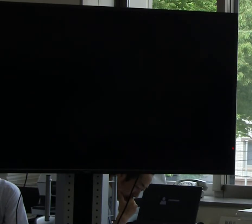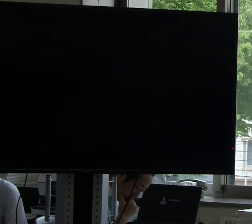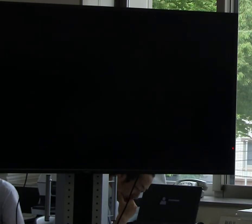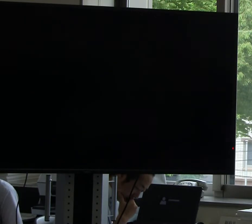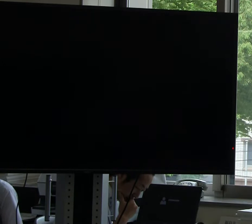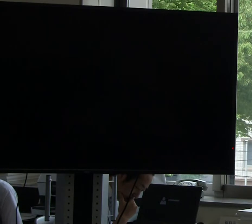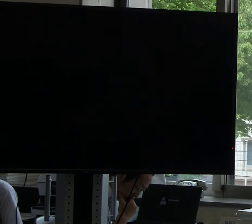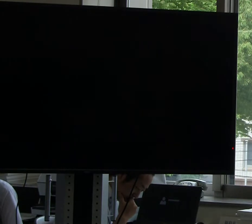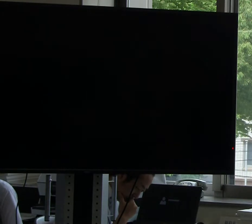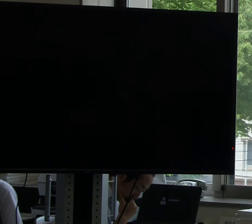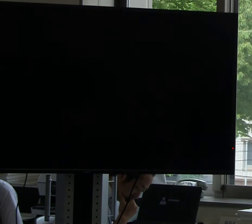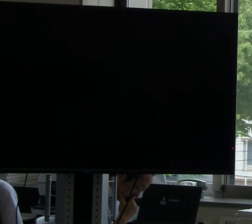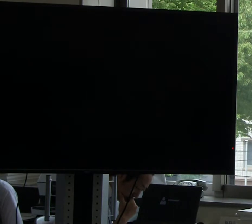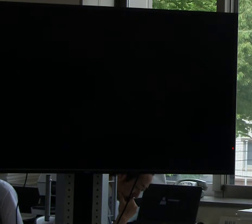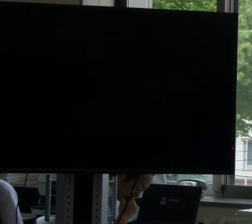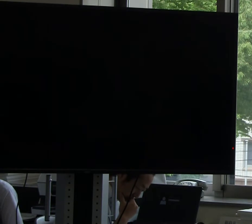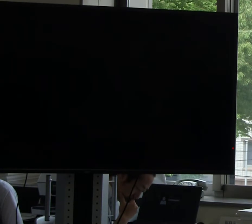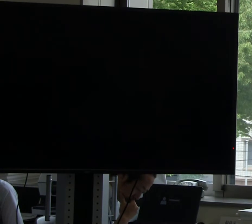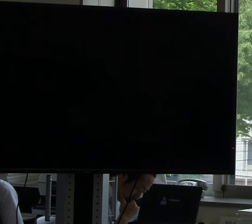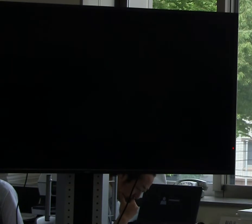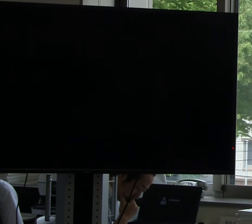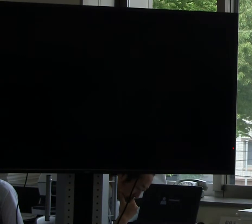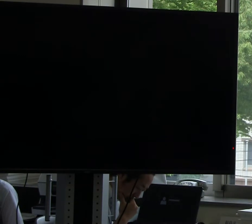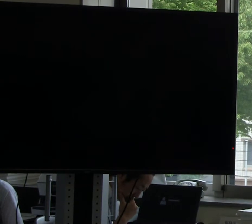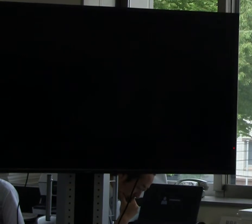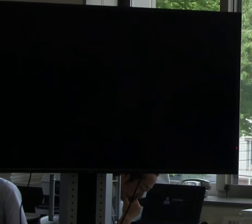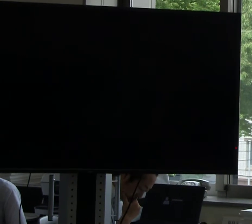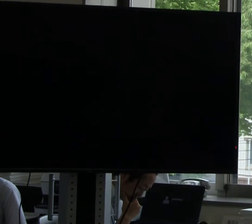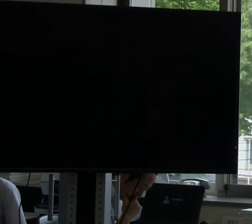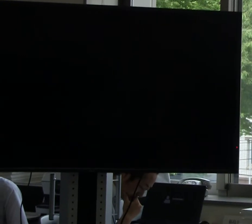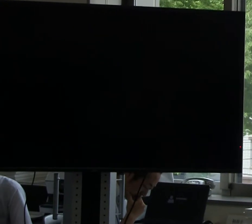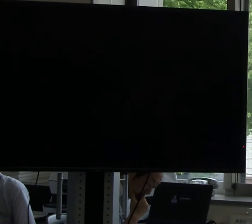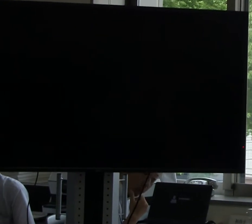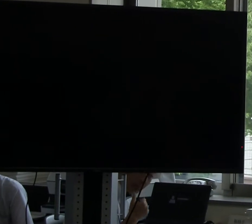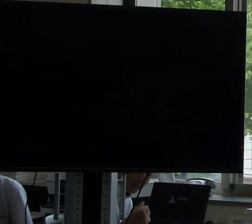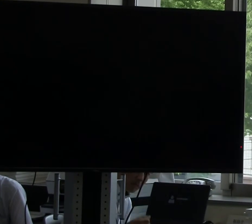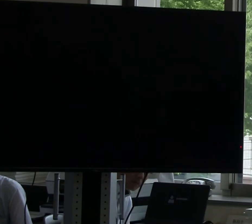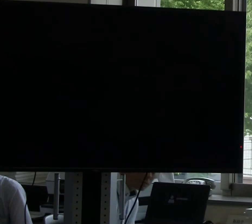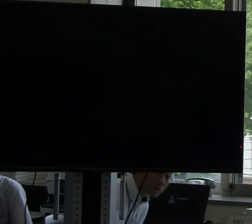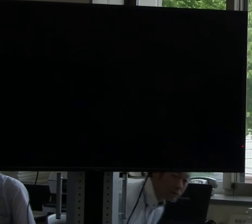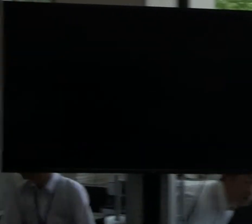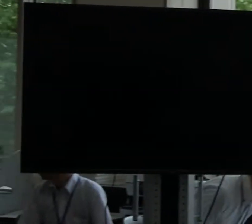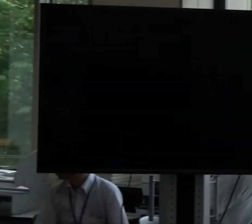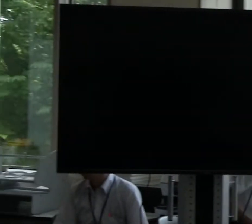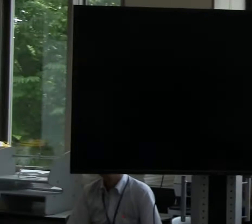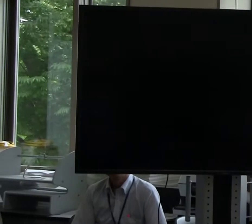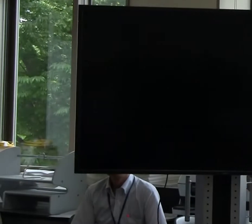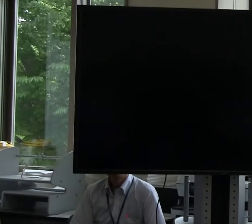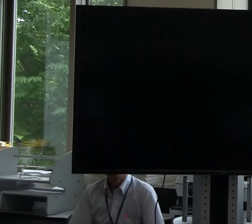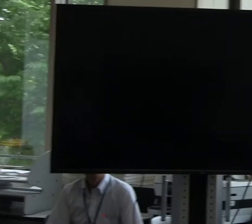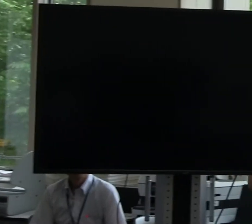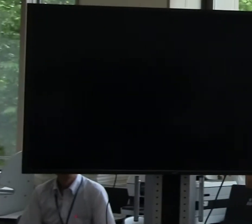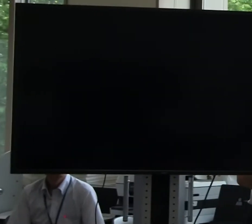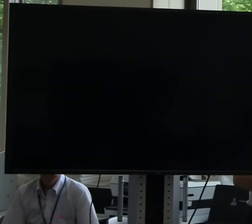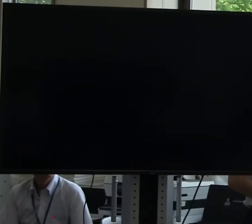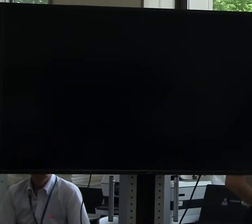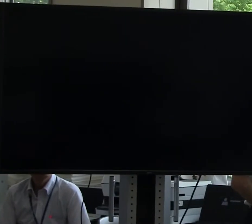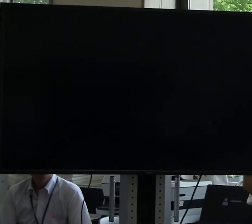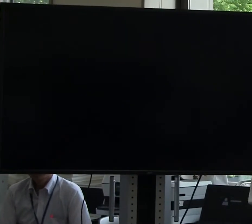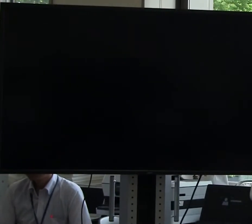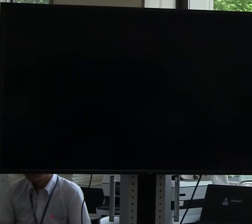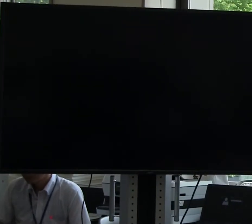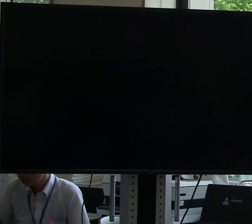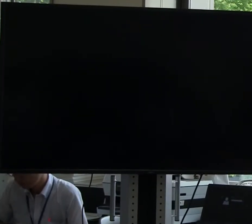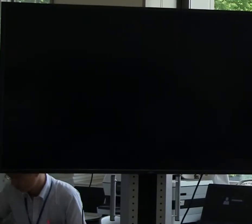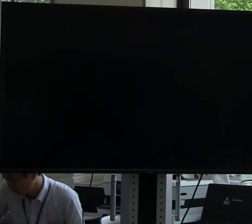上です。 ありがとうございます。もう一つあの、AI のスマホアプリの AI の方なんですが、あの、まあ、サービス